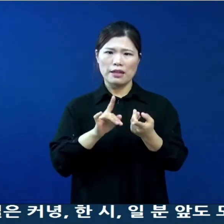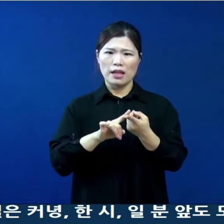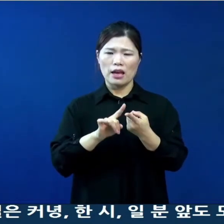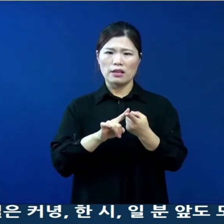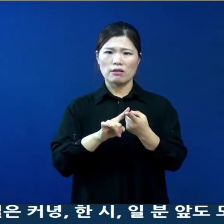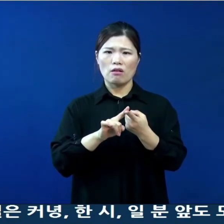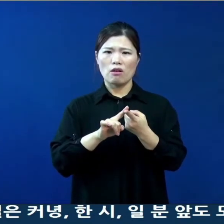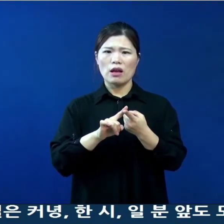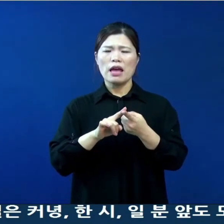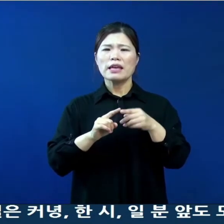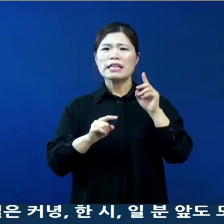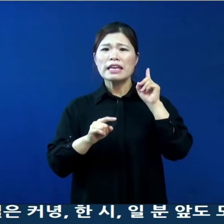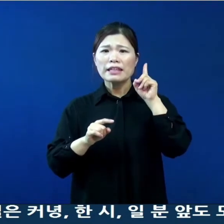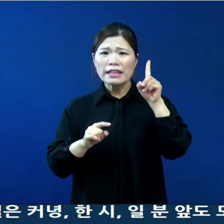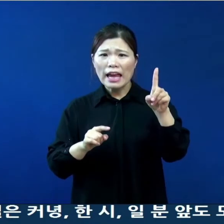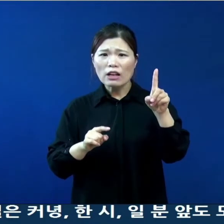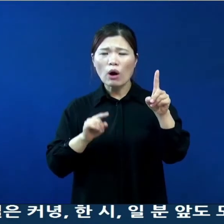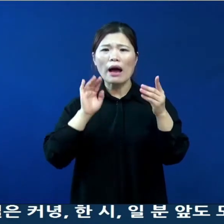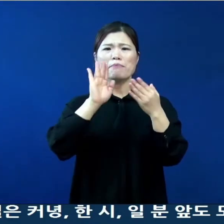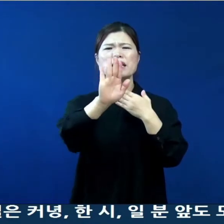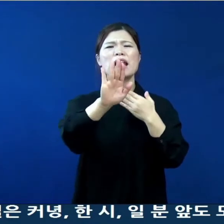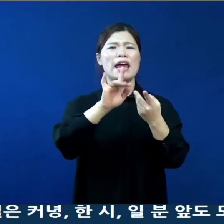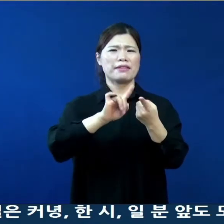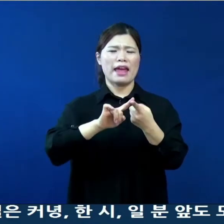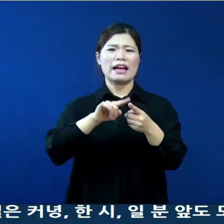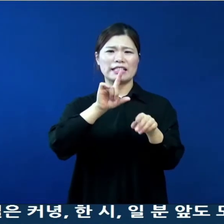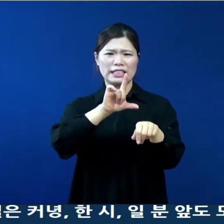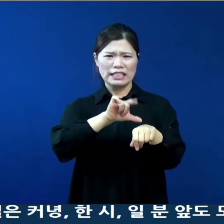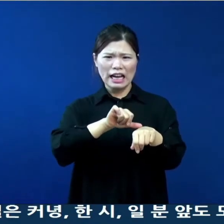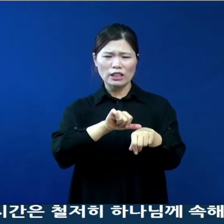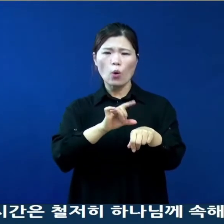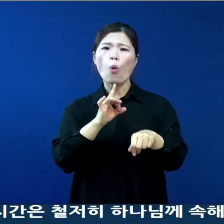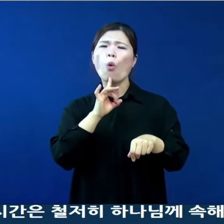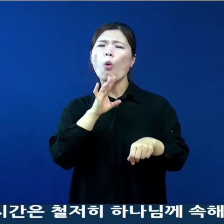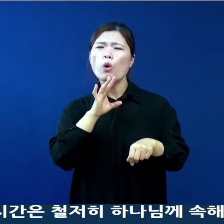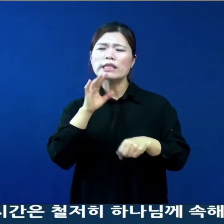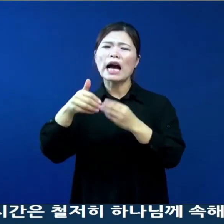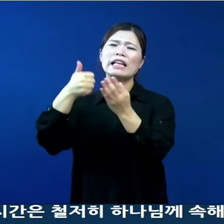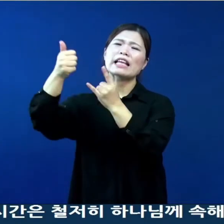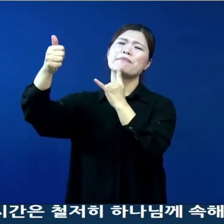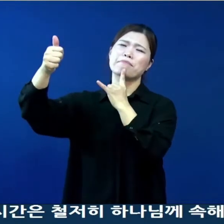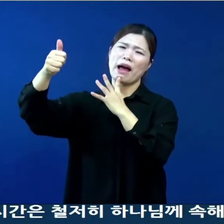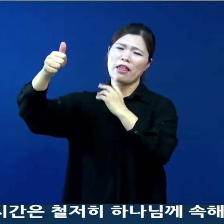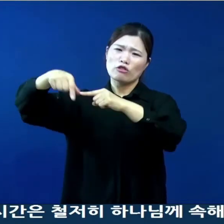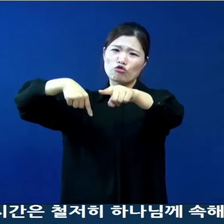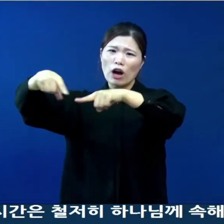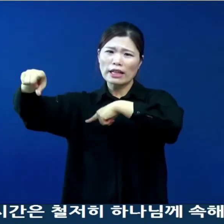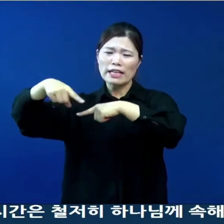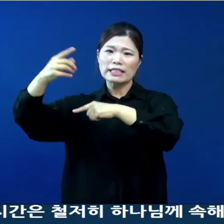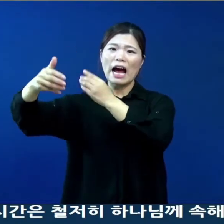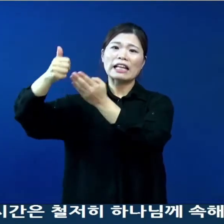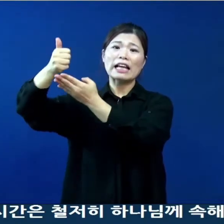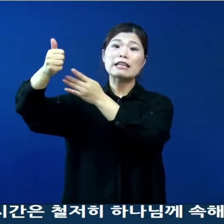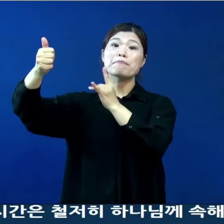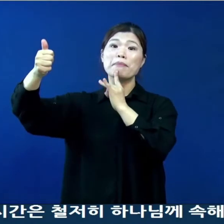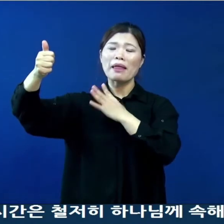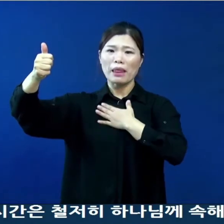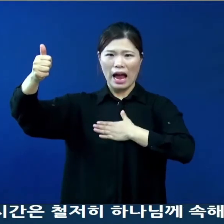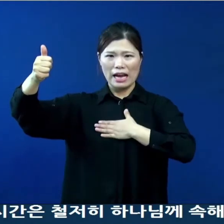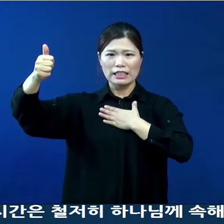이 내일과 미래라고 하는 시간은 오직 전지전능하시고 모든 것을 주관하시는 하나님만